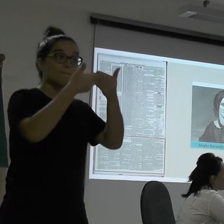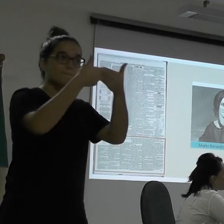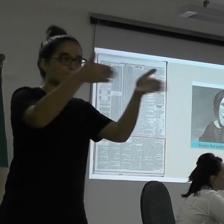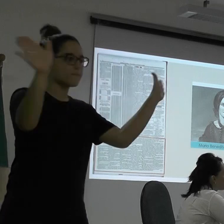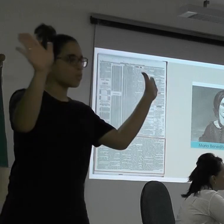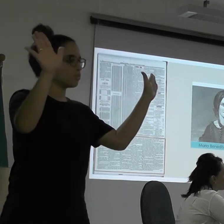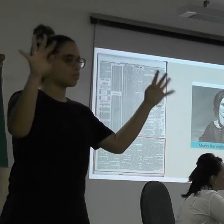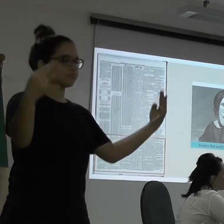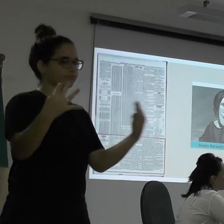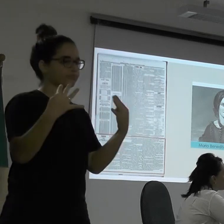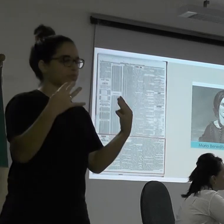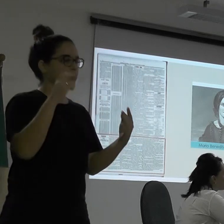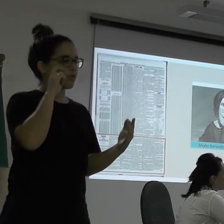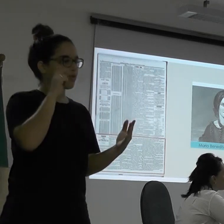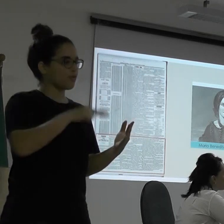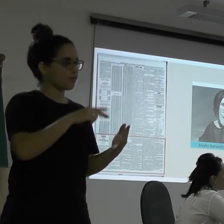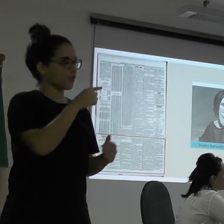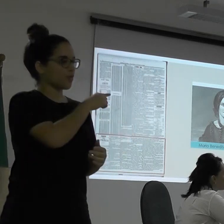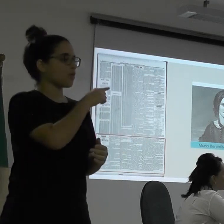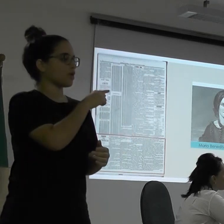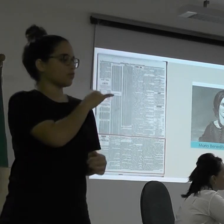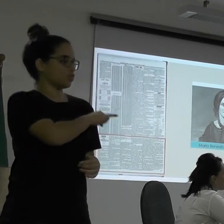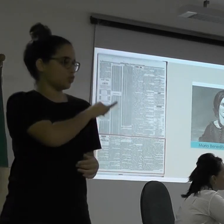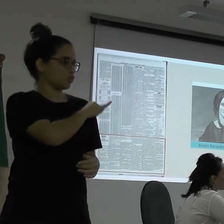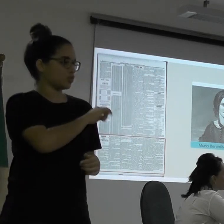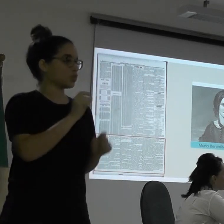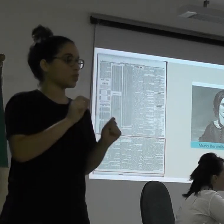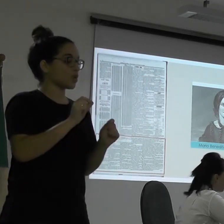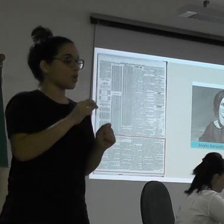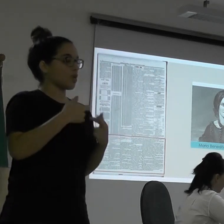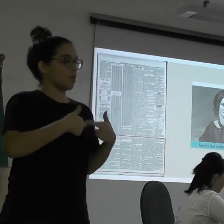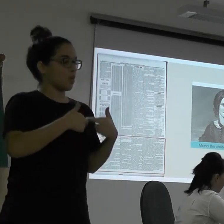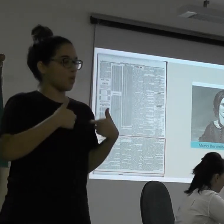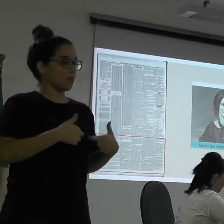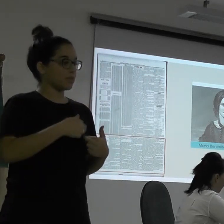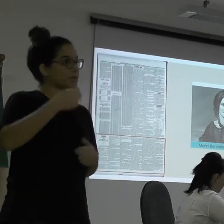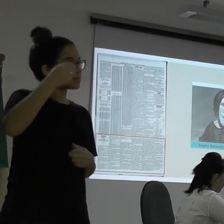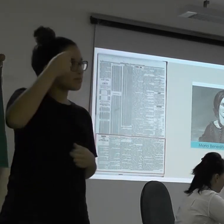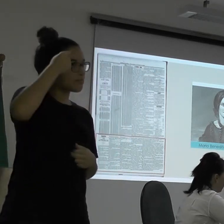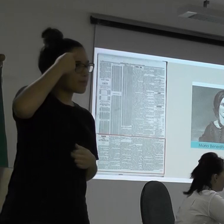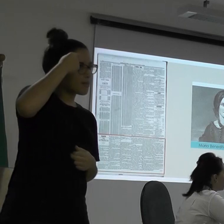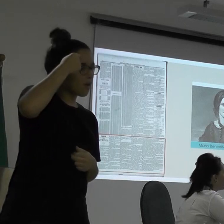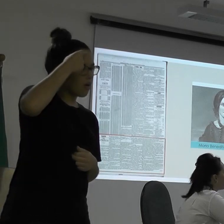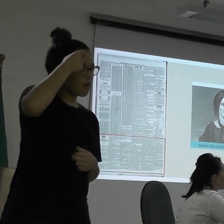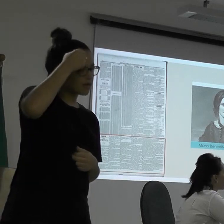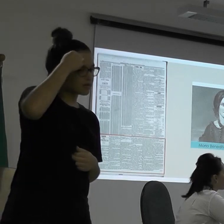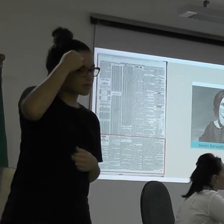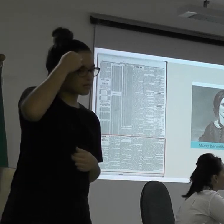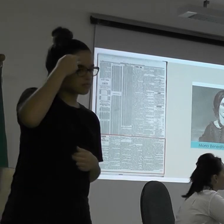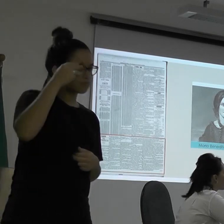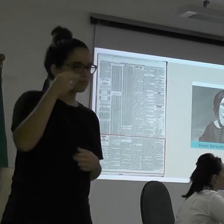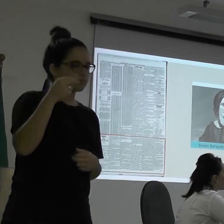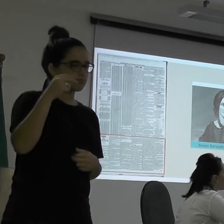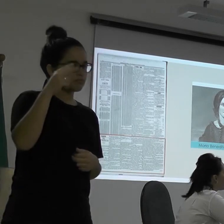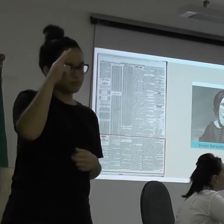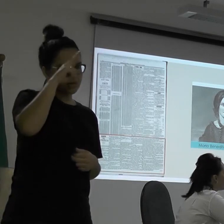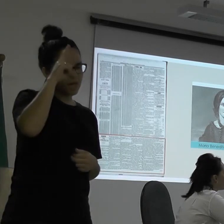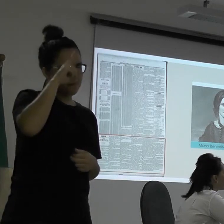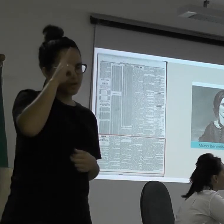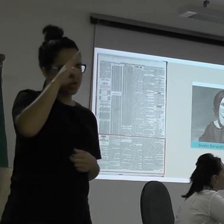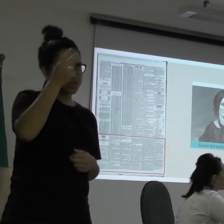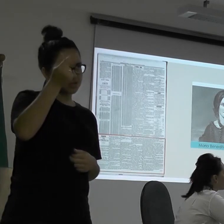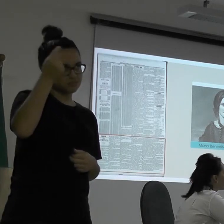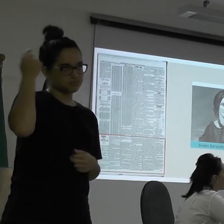na extinta Tribuna Liberal do Rio de Janeiro, o romance Memórias de Mar. Permanecendo com